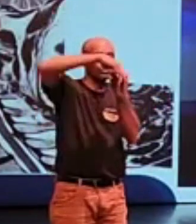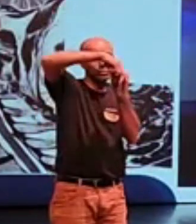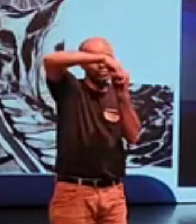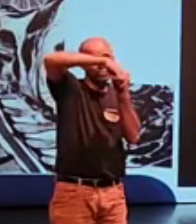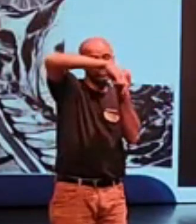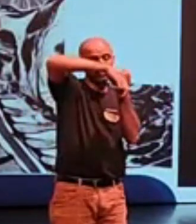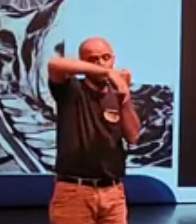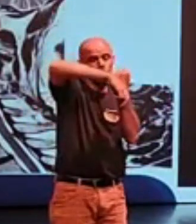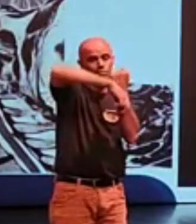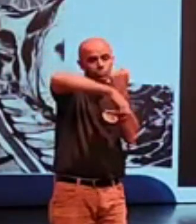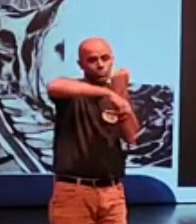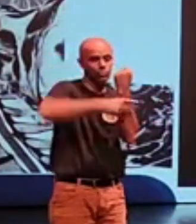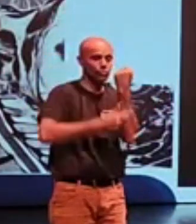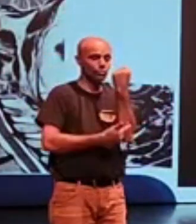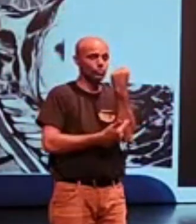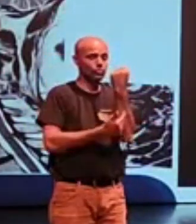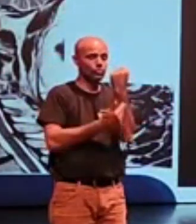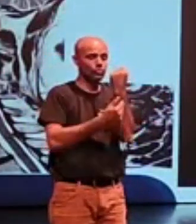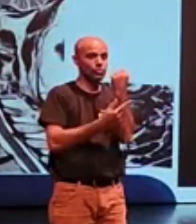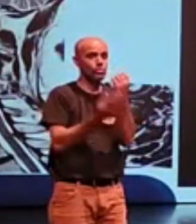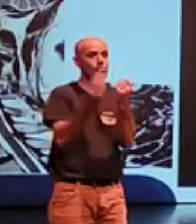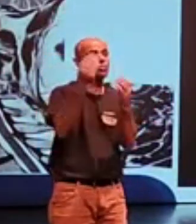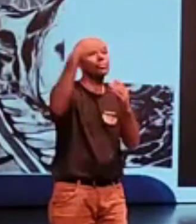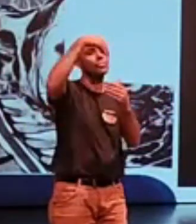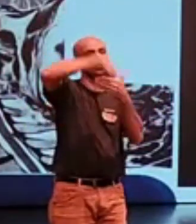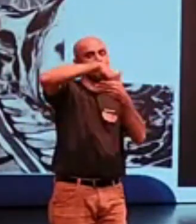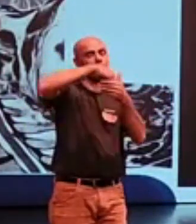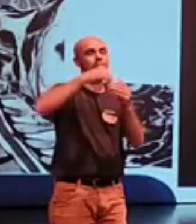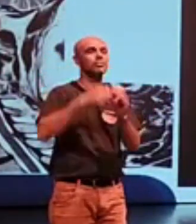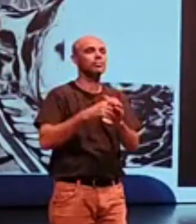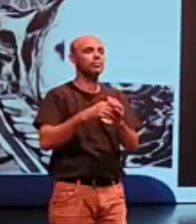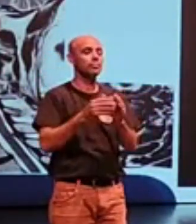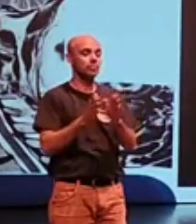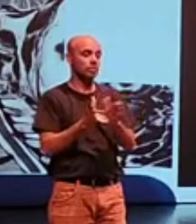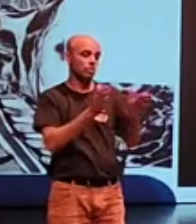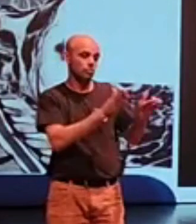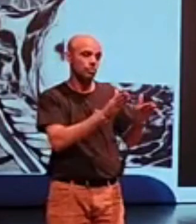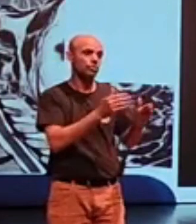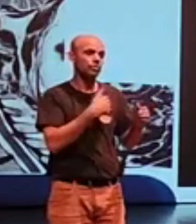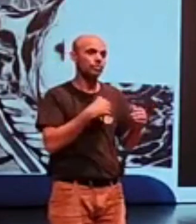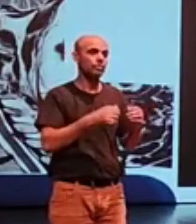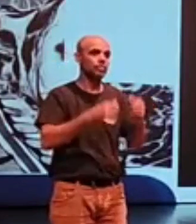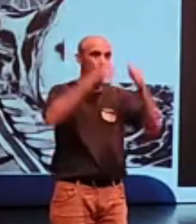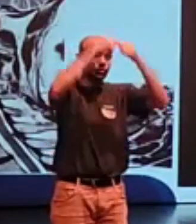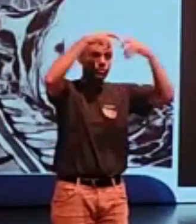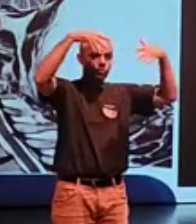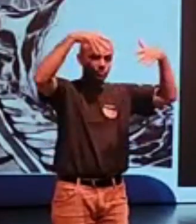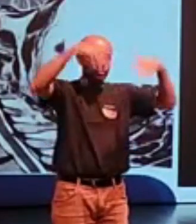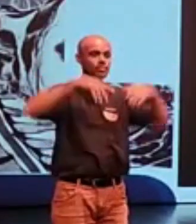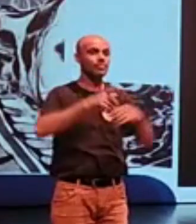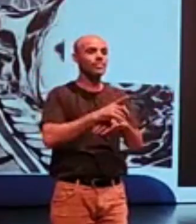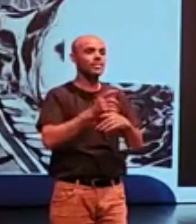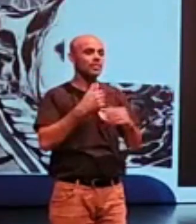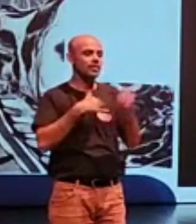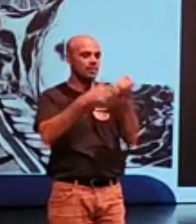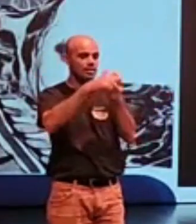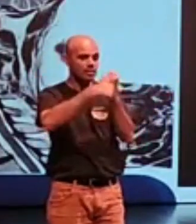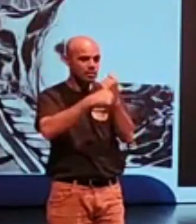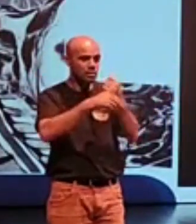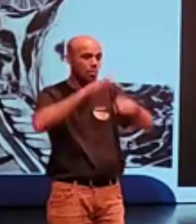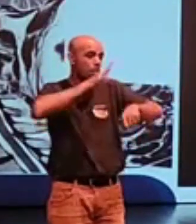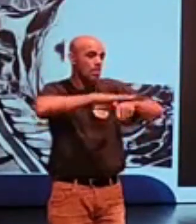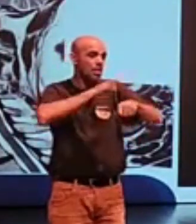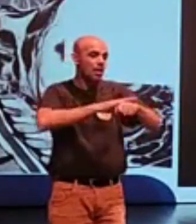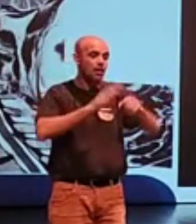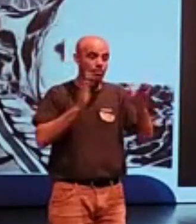milímetros, também plausível, também eficaz. Ali do lado é o que foi falado da neuromonitorização fisiológica. Em tempo real,